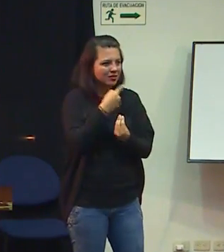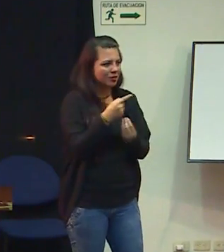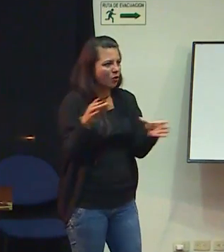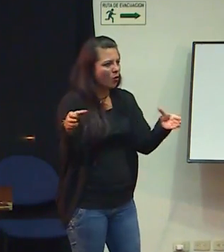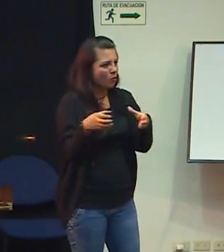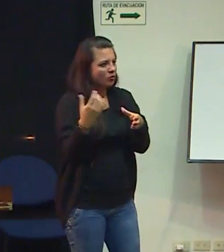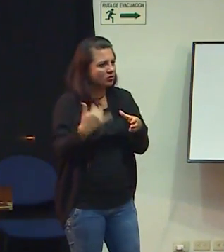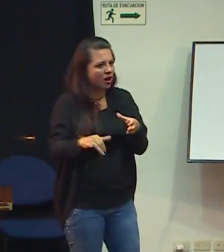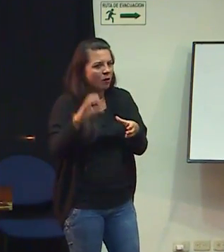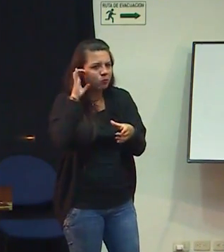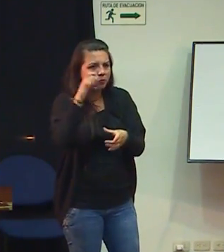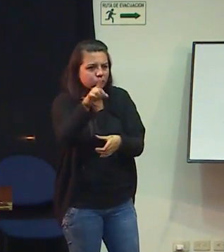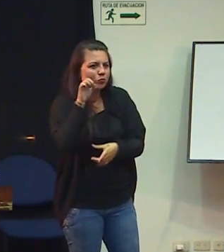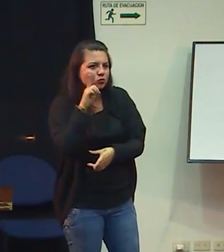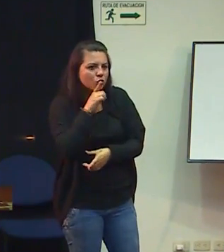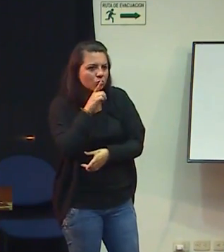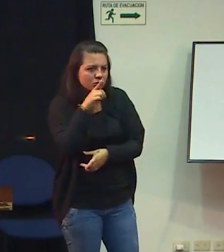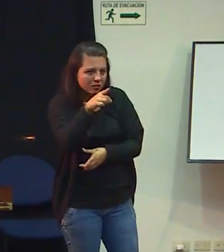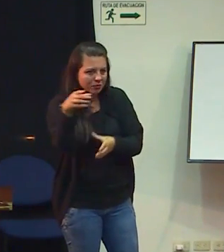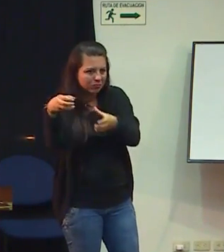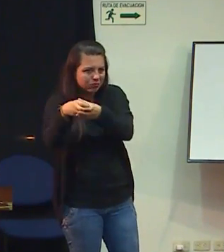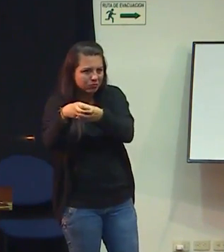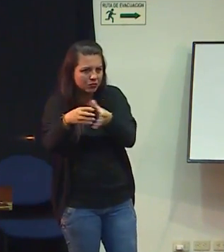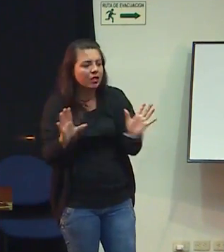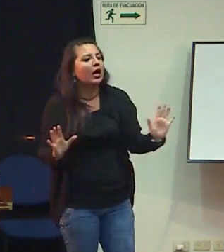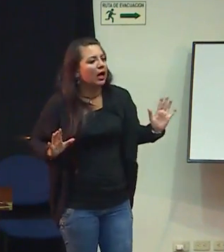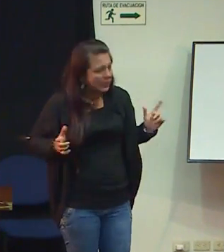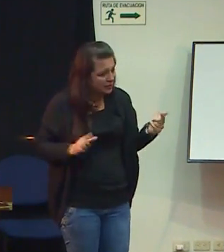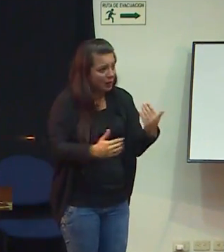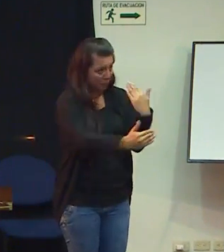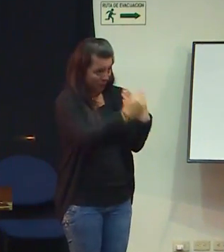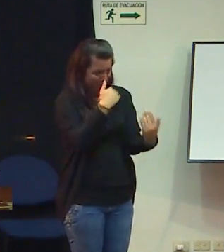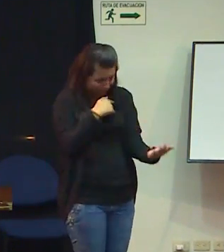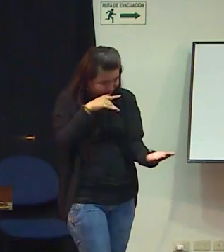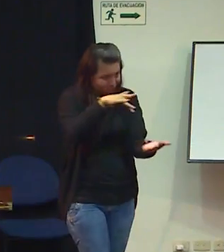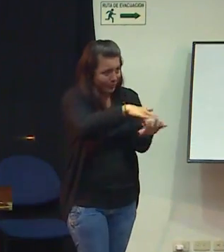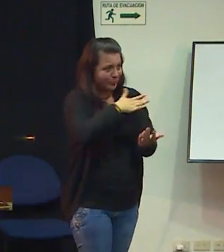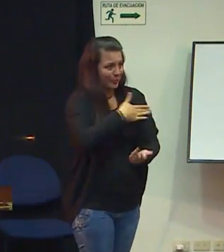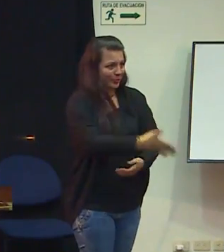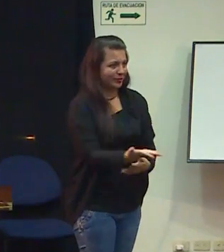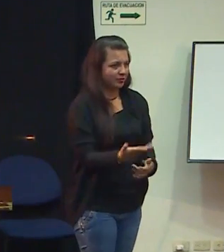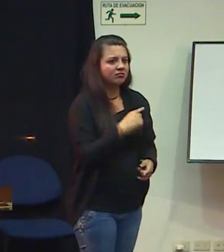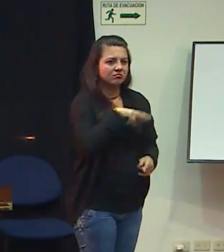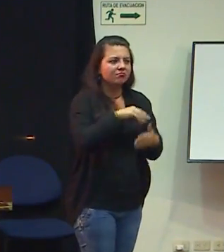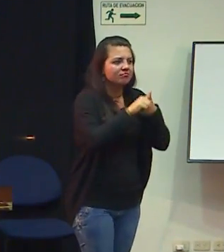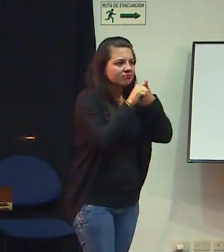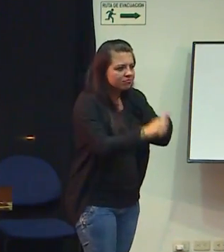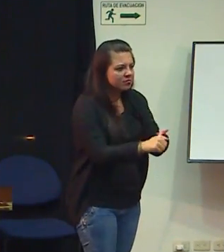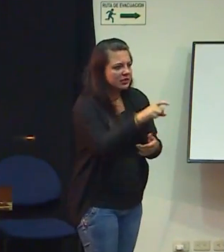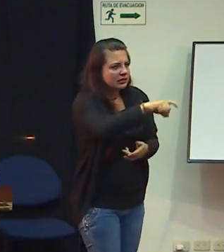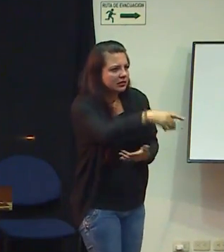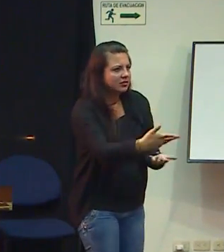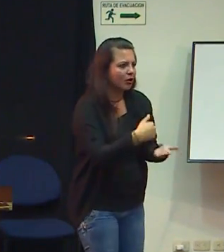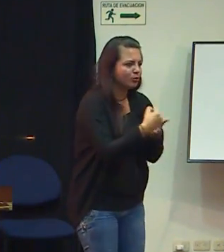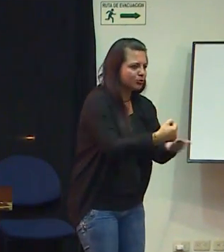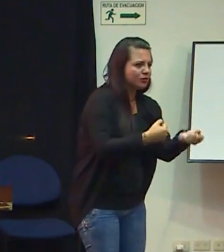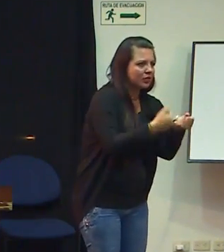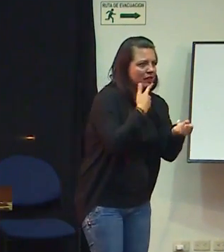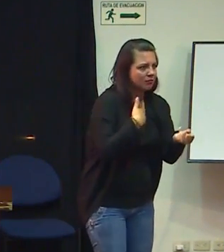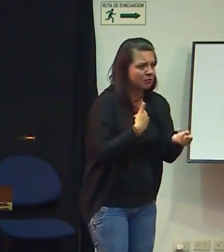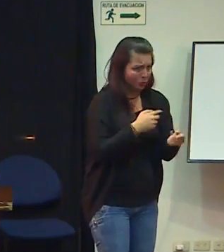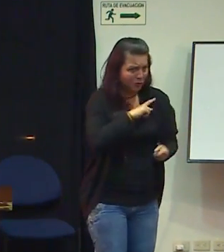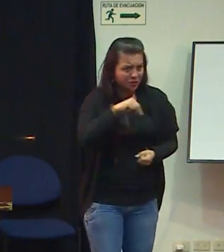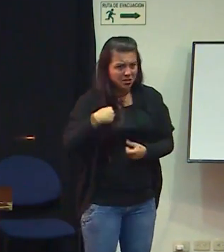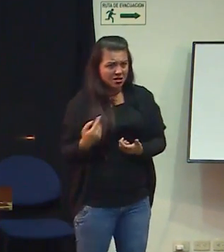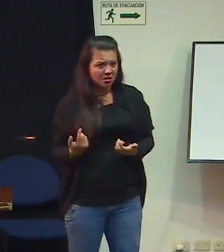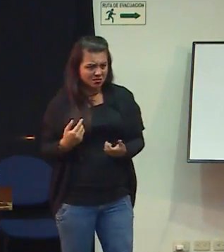ya existe aquí de sordos, listo, compañero, invítenos, nosotros también les damos orientación, nosotros también miramos, les ayudamos, pero nosotros no